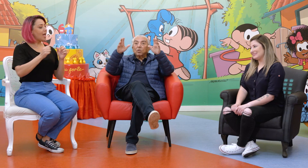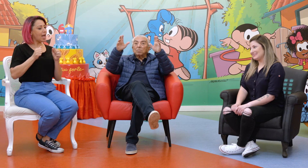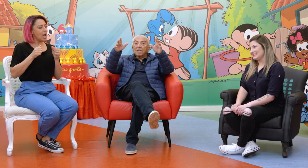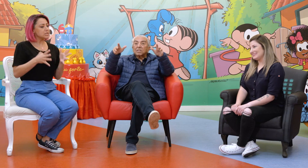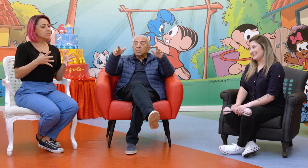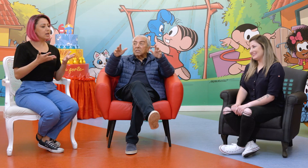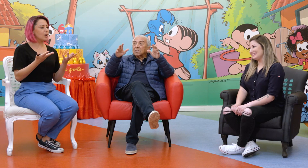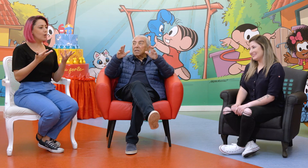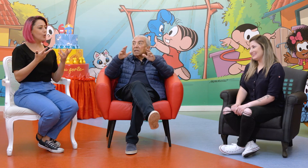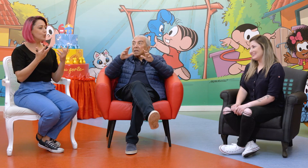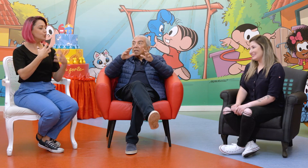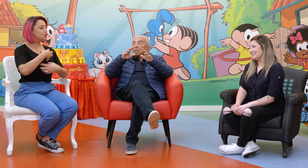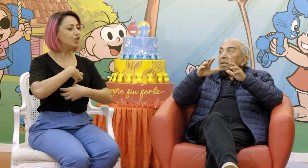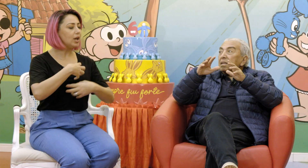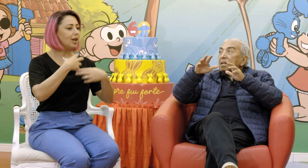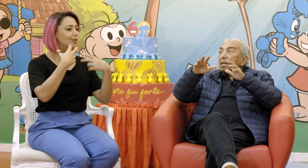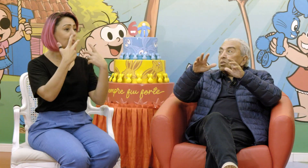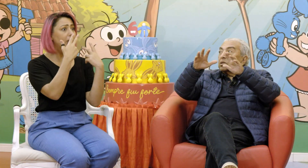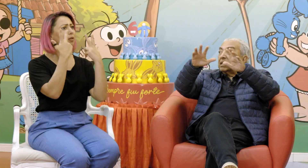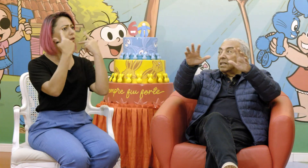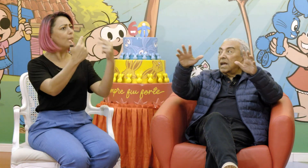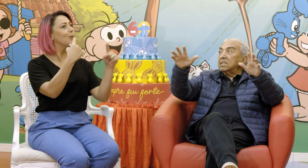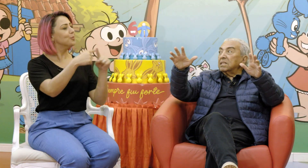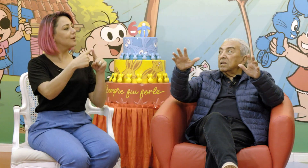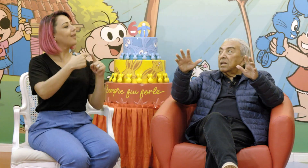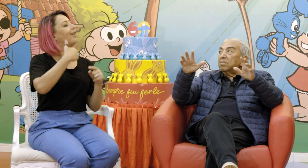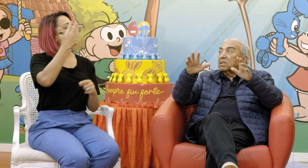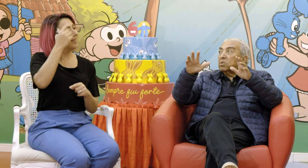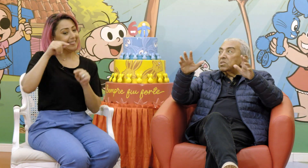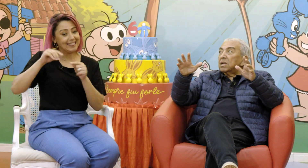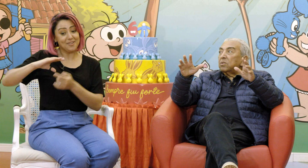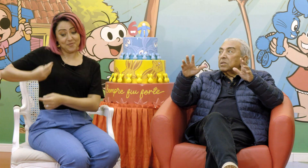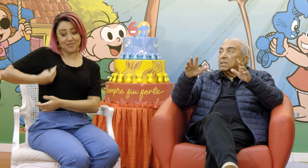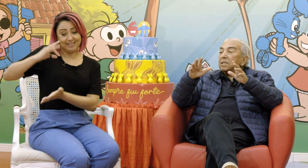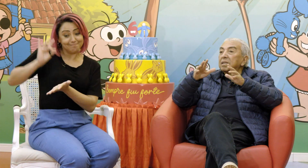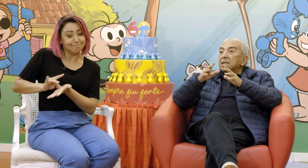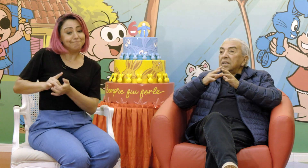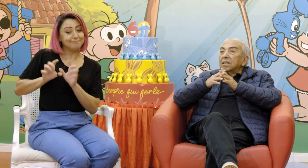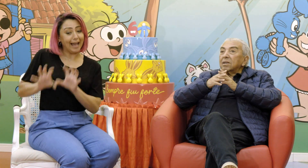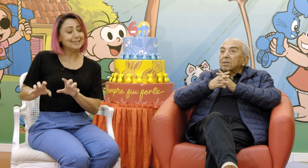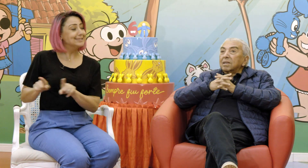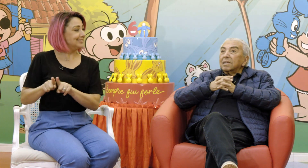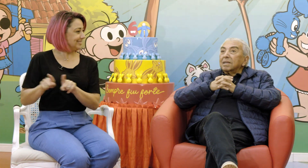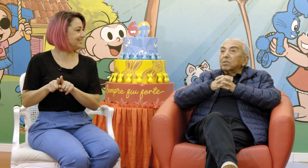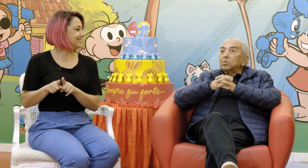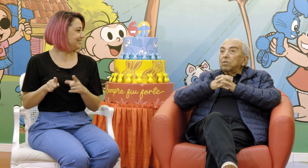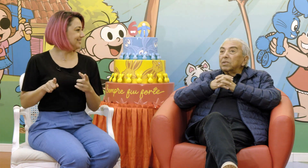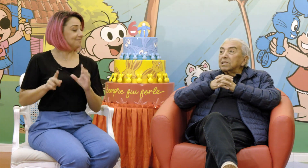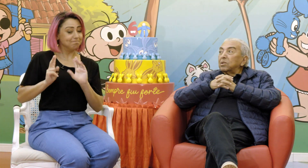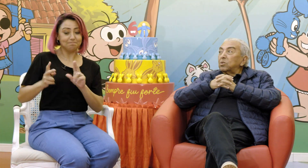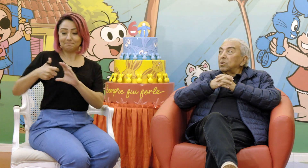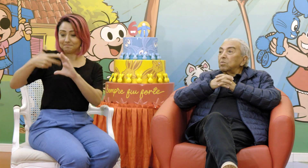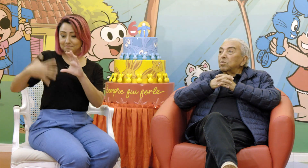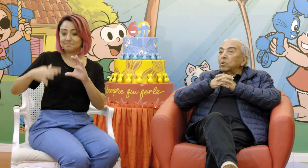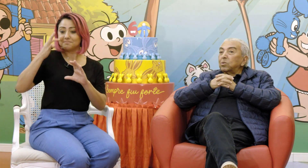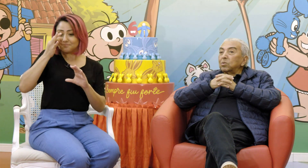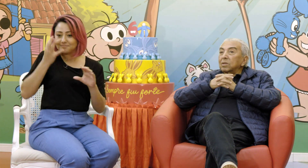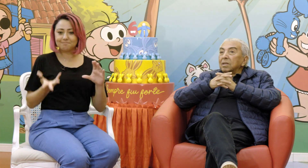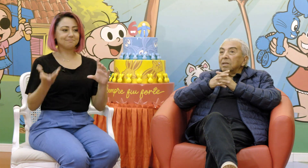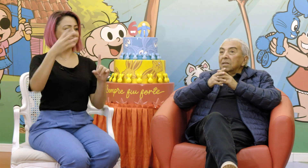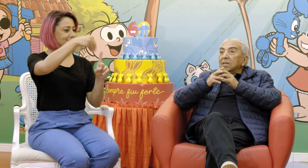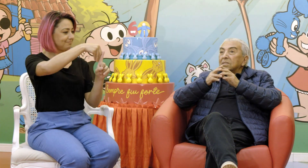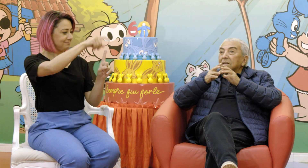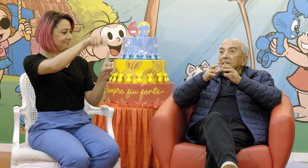como normais na sociedade, na vida social, né? E isso me facilitou